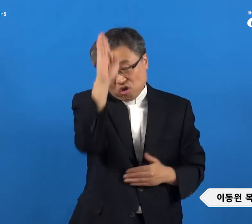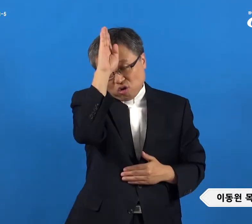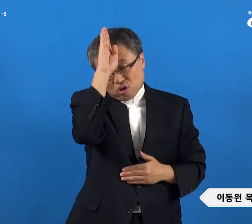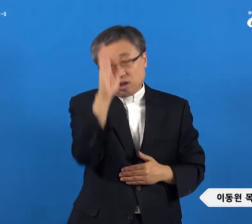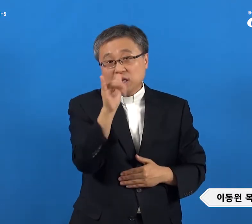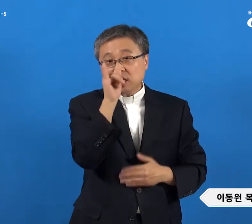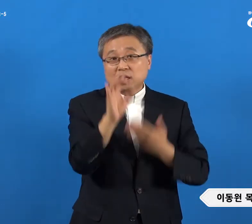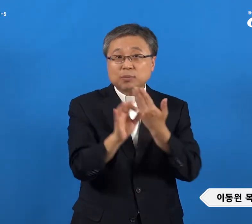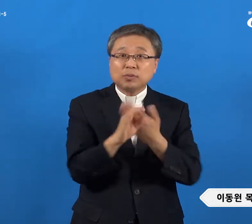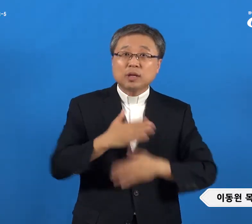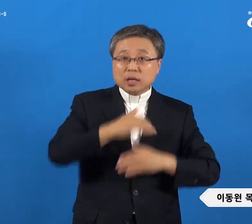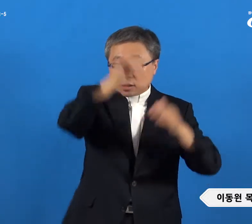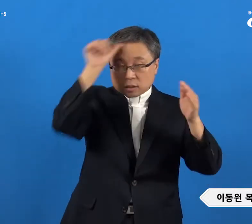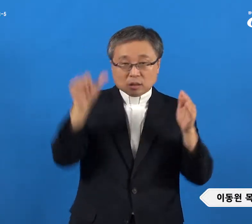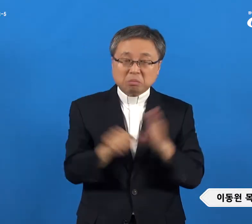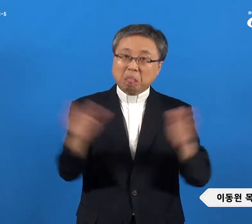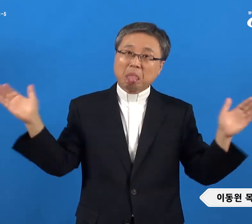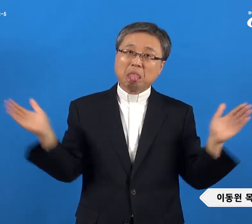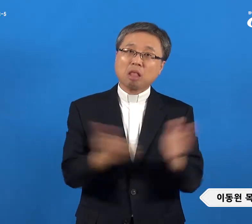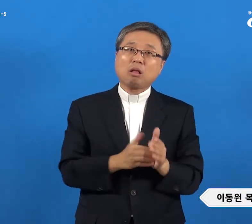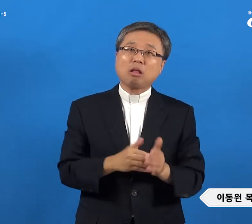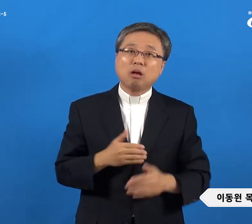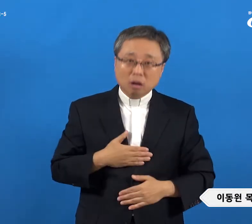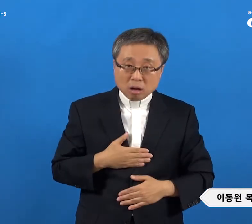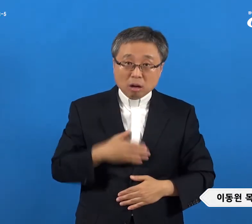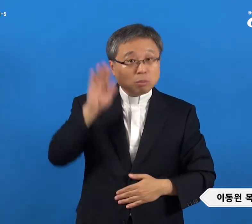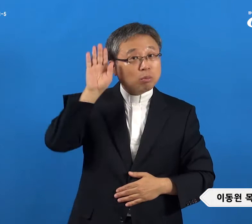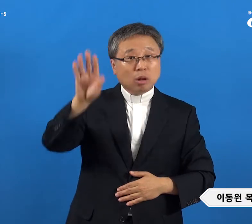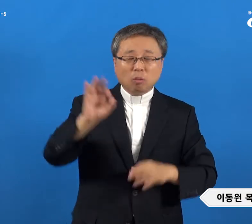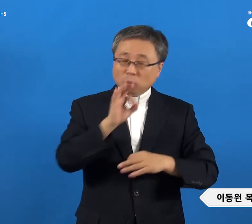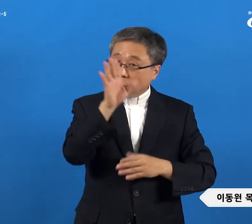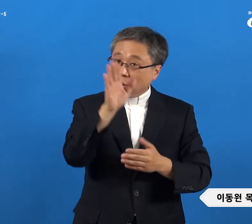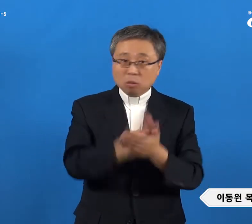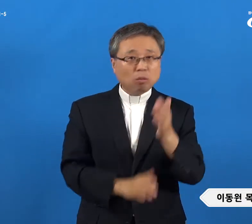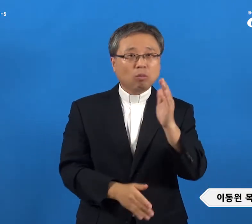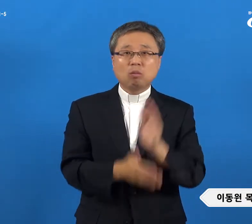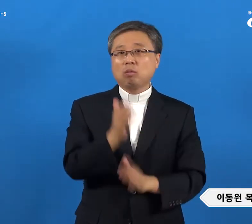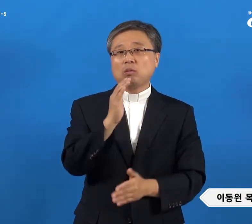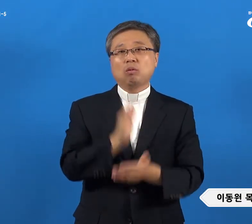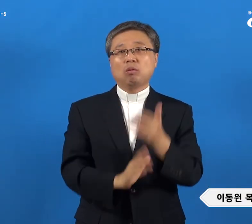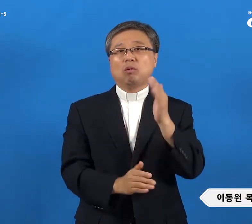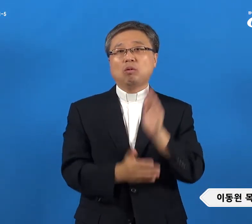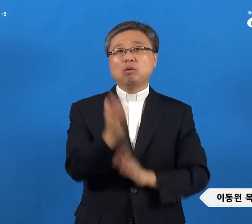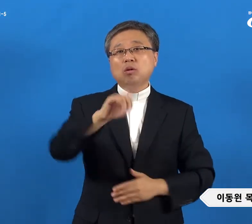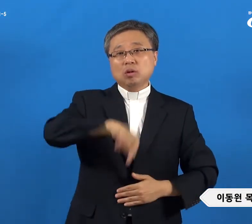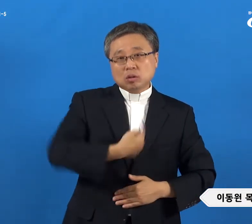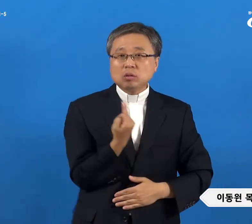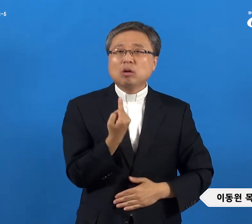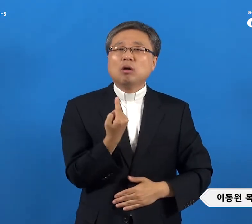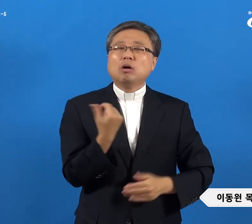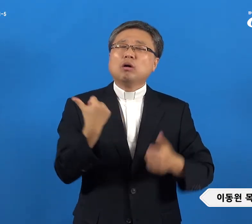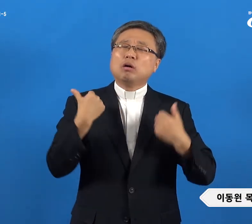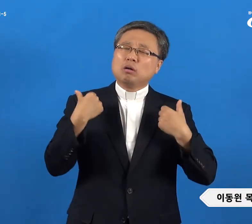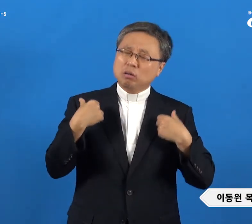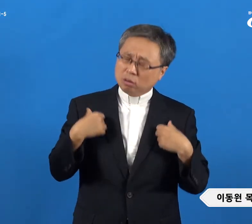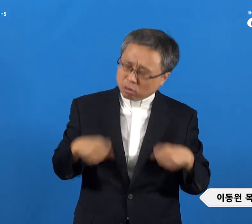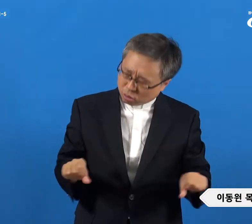그러면 내 인생 끝난 것입니다. 미래가 없어진 것입니다. 스스로도 자신을 포기할 수밖에